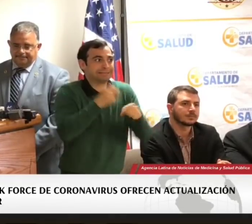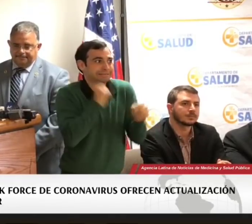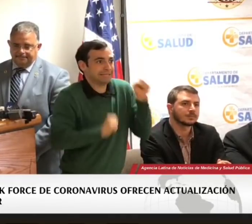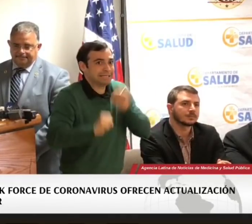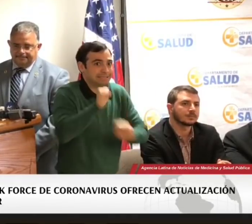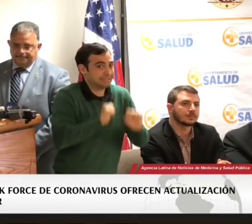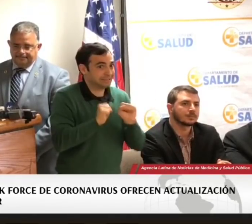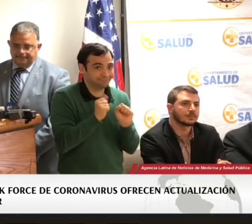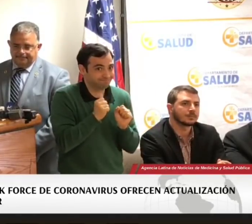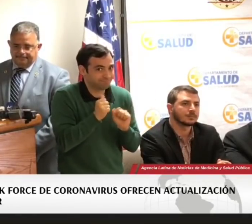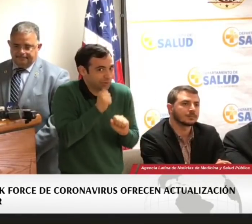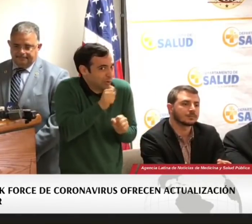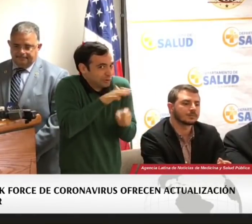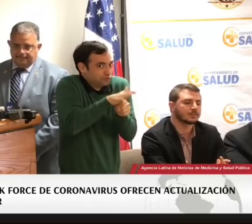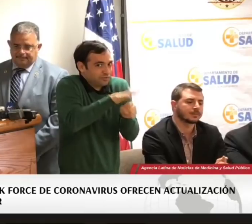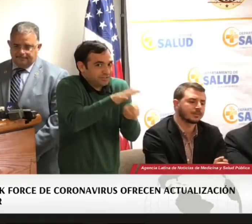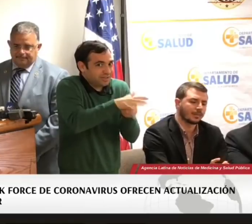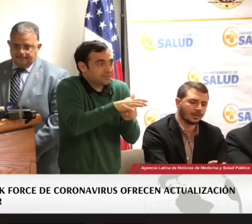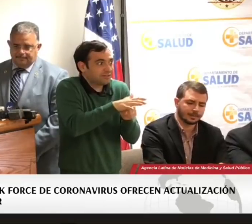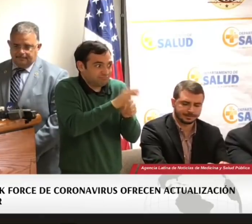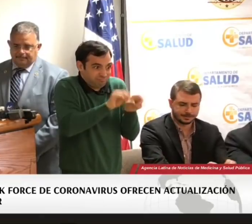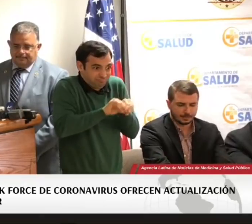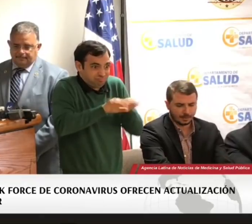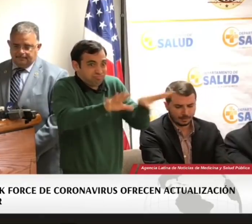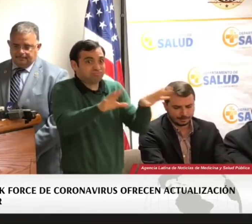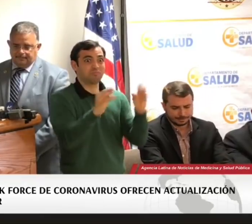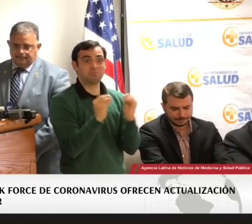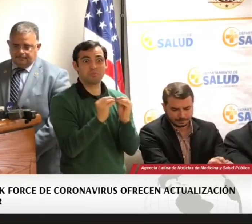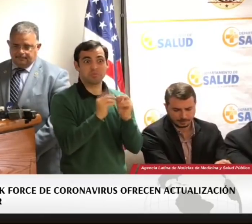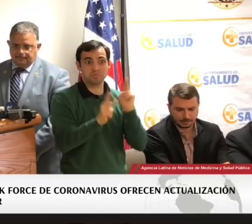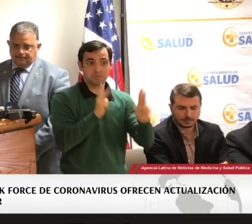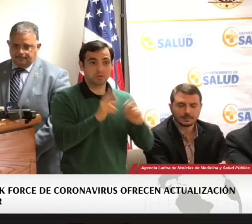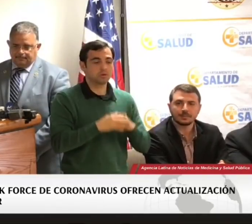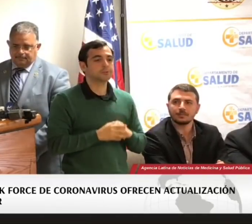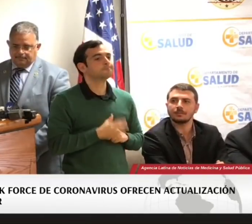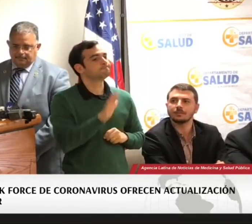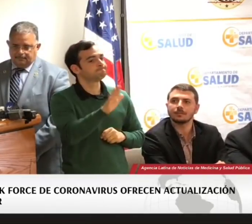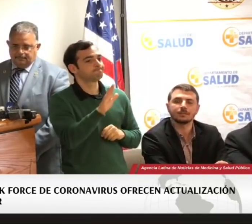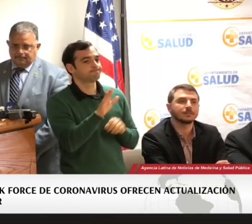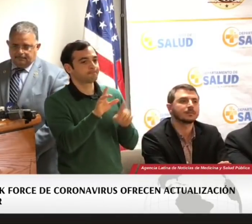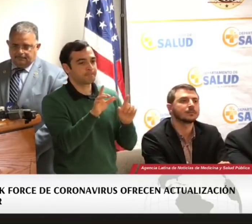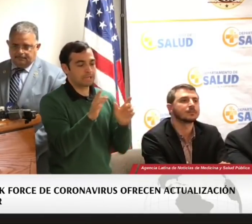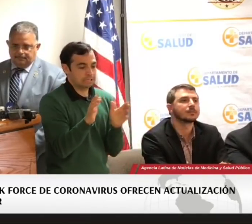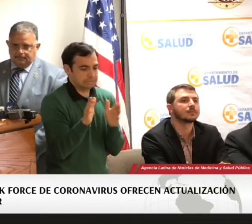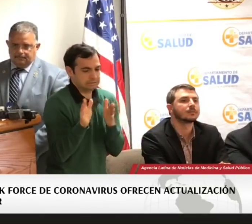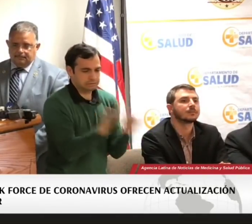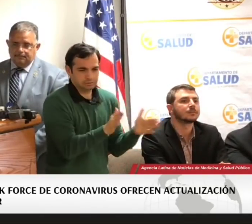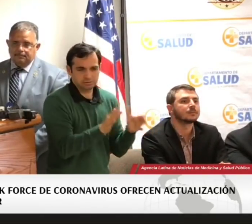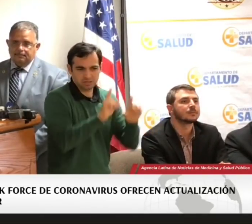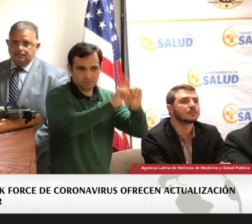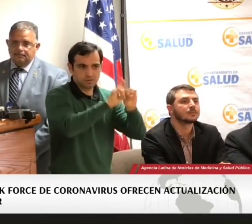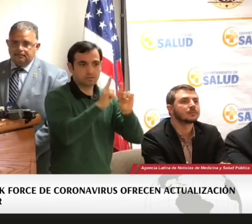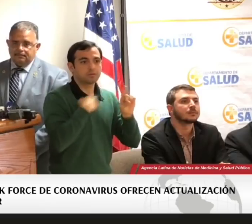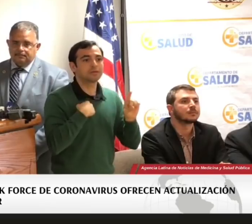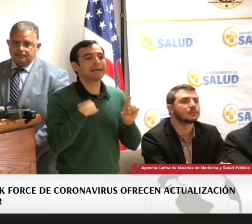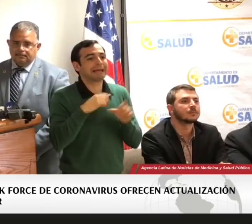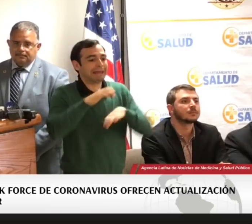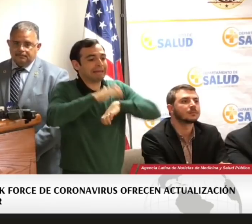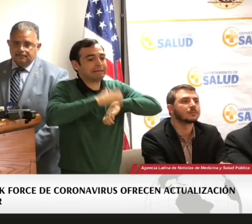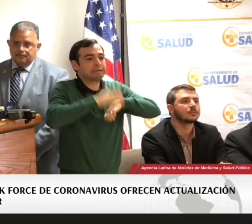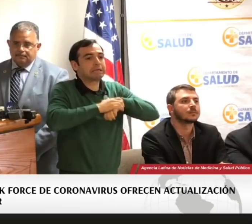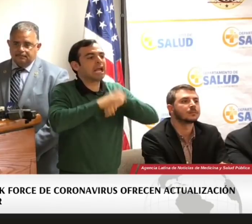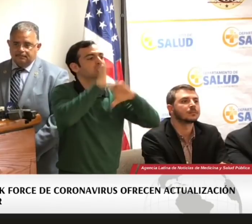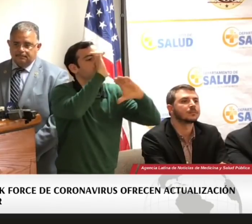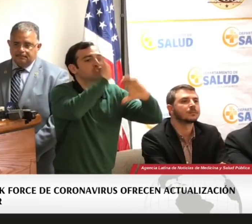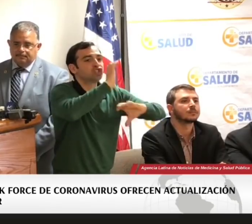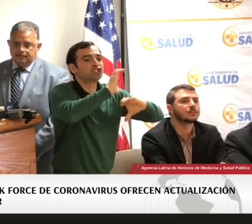suficientes. Pues, por ejemplo, las estrategias pueden ser diferentes. Es el término que se llama expansión, lo que se llama en inglés Surge Capacity, y